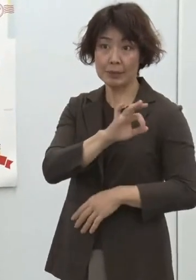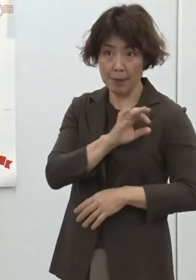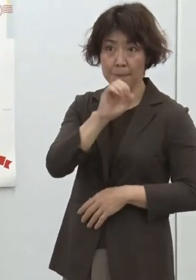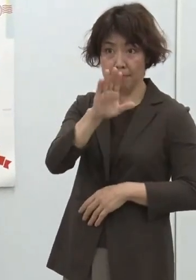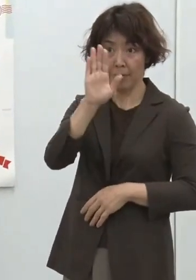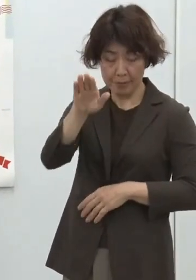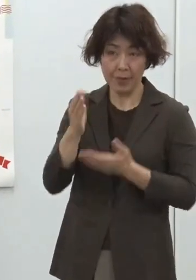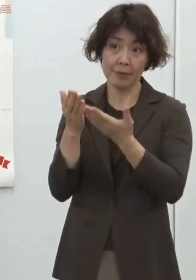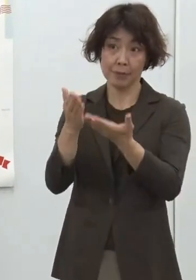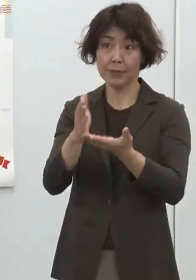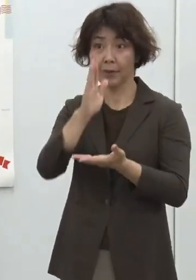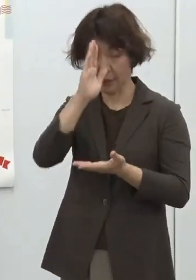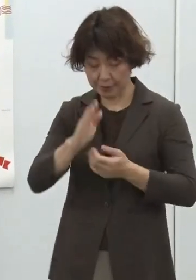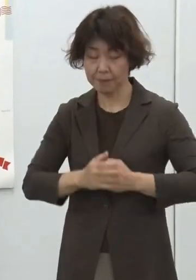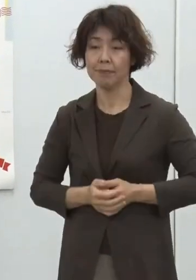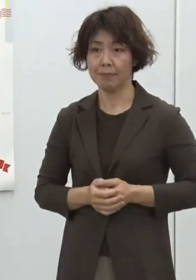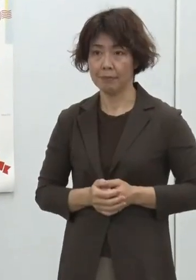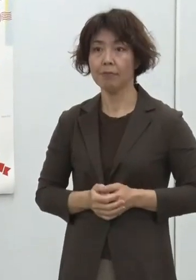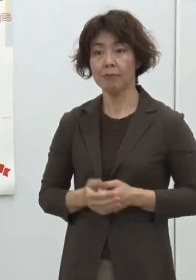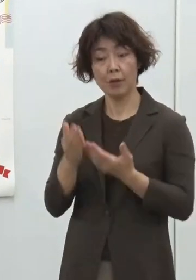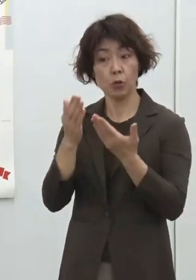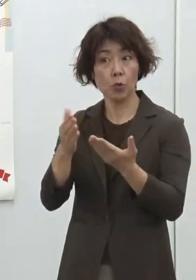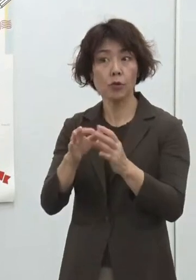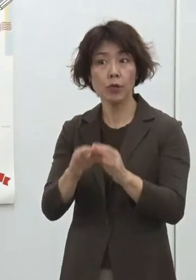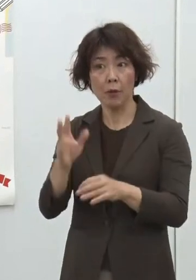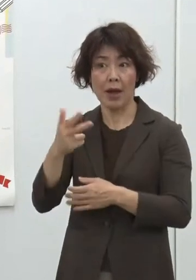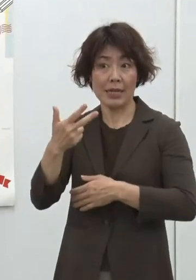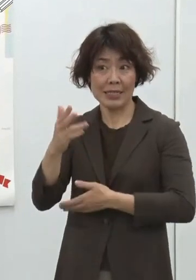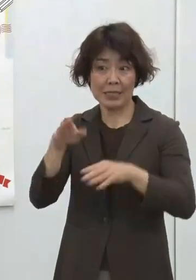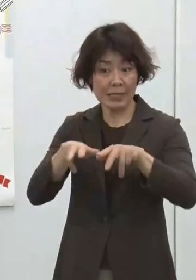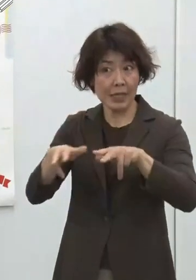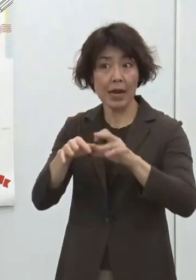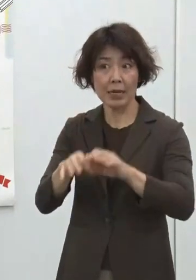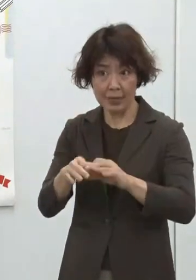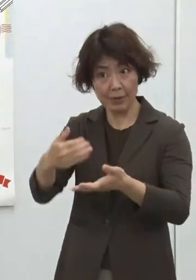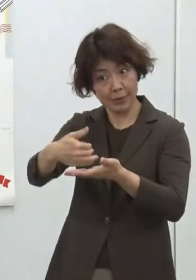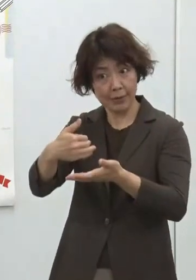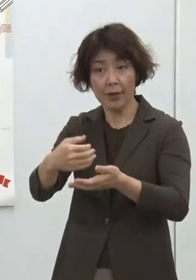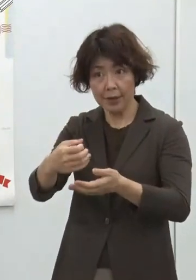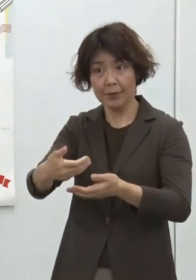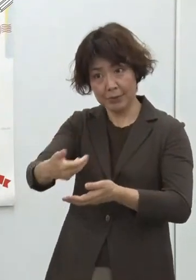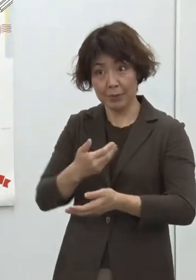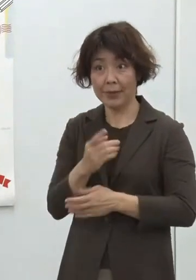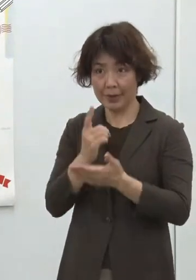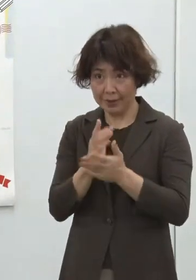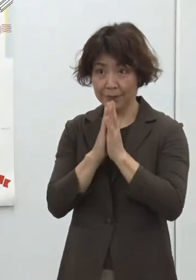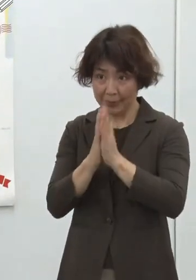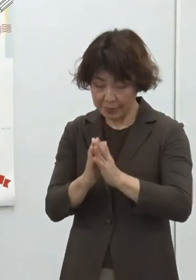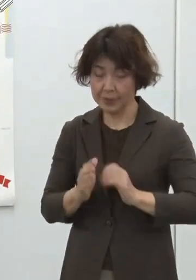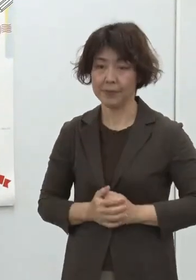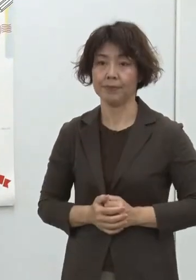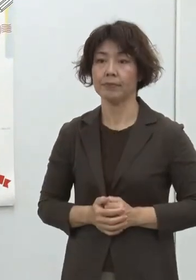乗りの上質問をお願いします。質問については指定関連のみでお願いします。では幹事社の NHK さん、よろしくお願いします